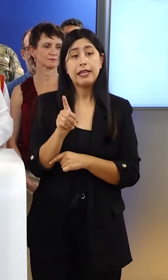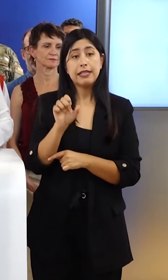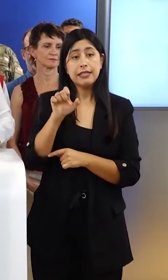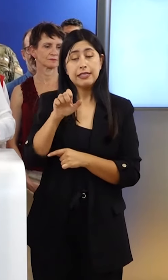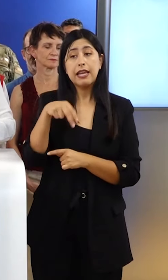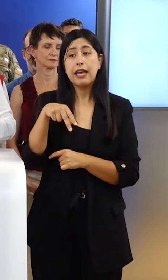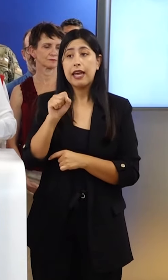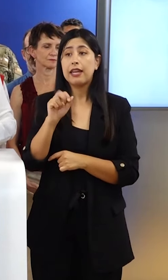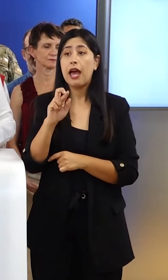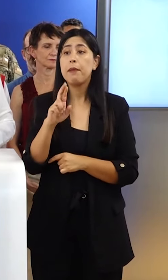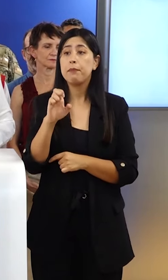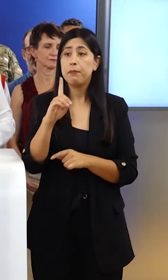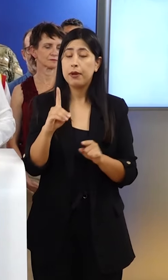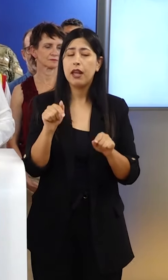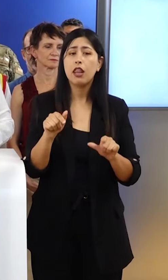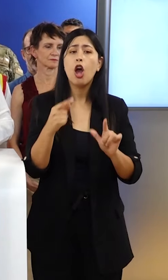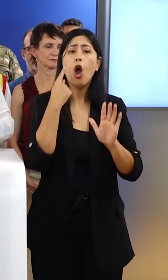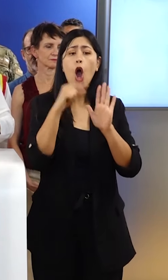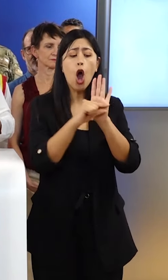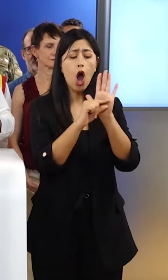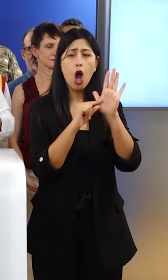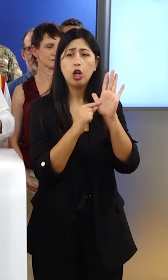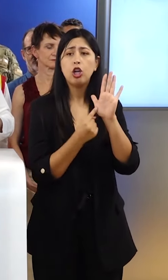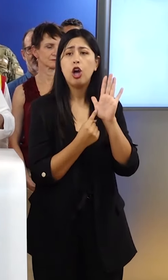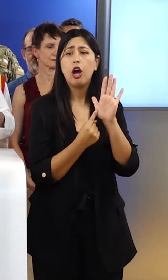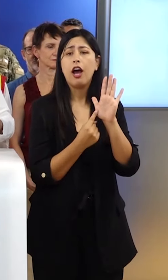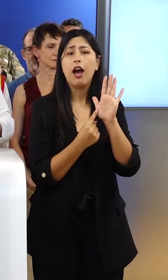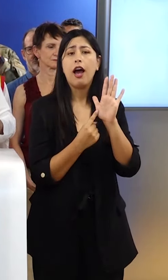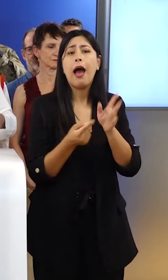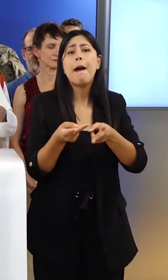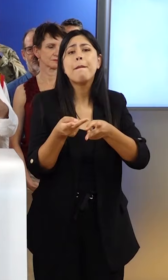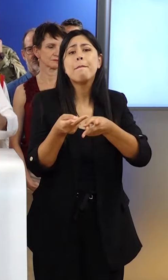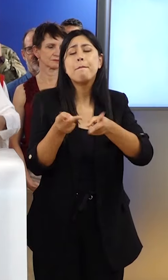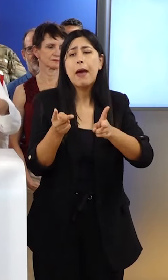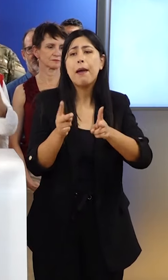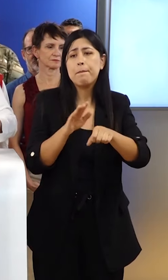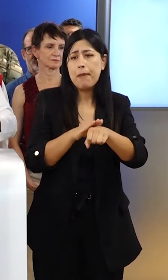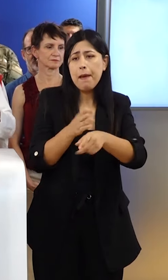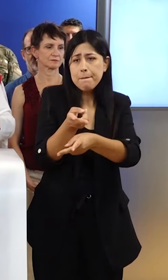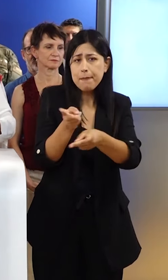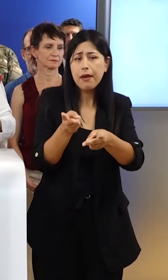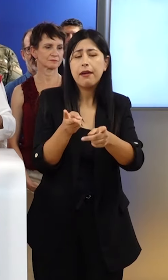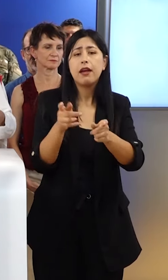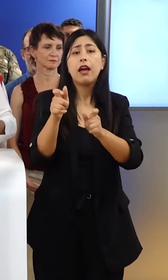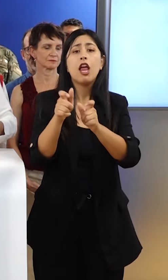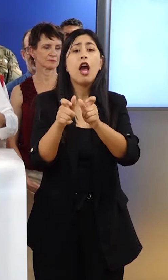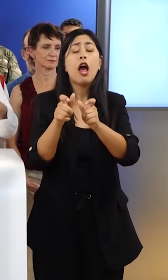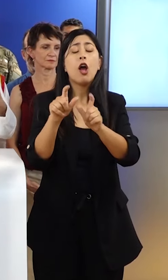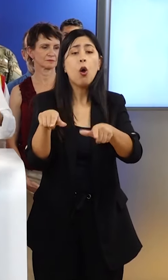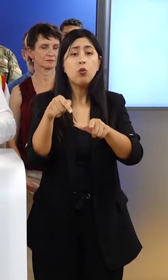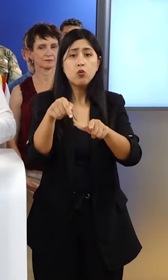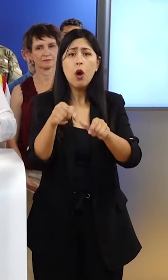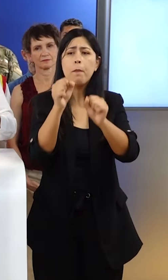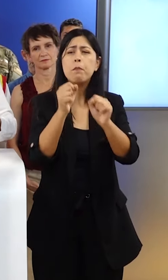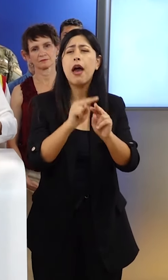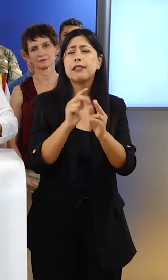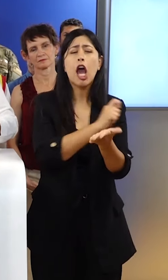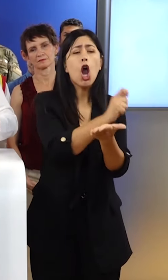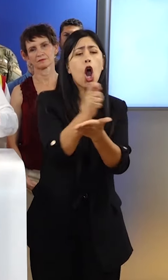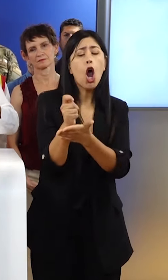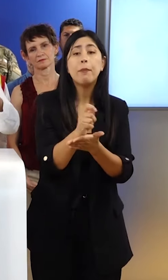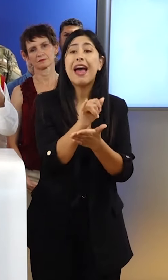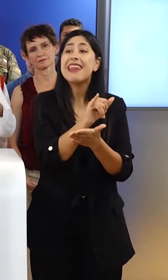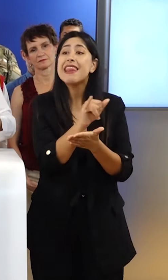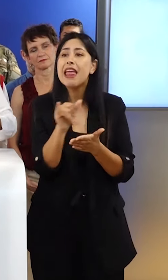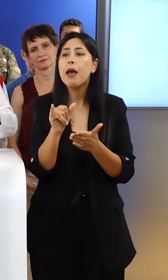eh A través de una glosa se le permite a cenapred efectuar todas sus compras eh con regularización posterior es